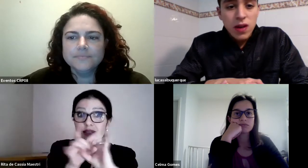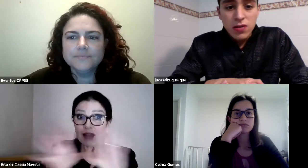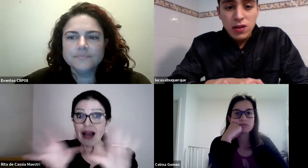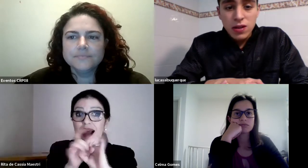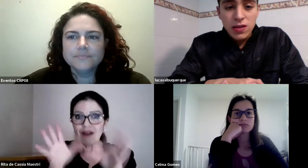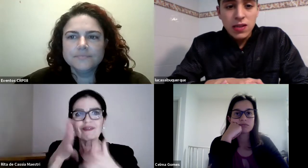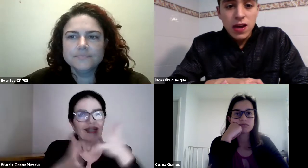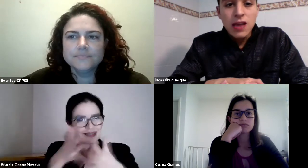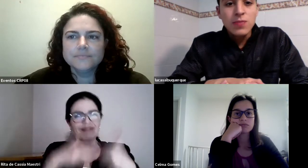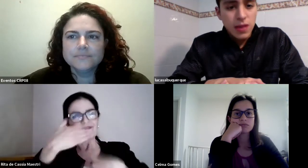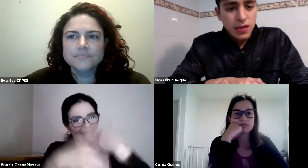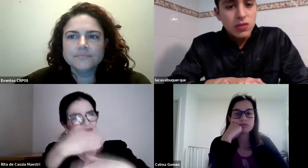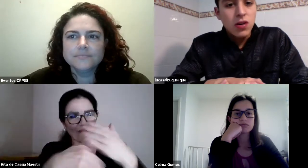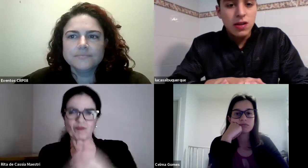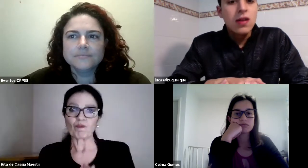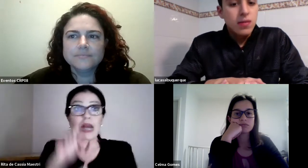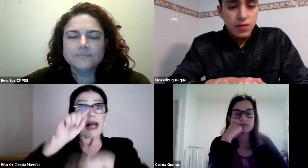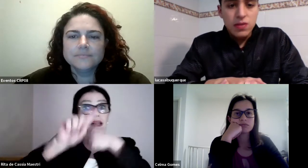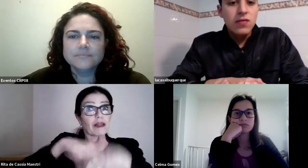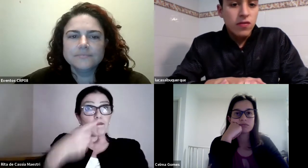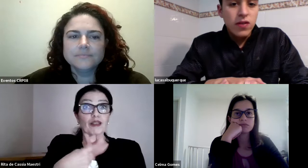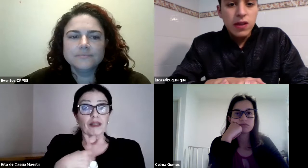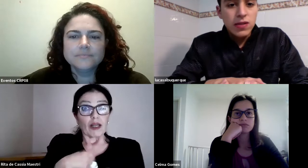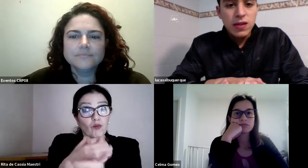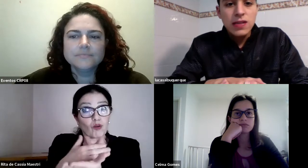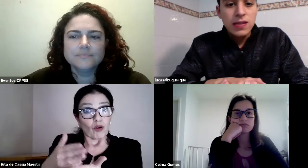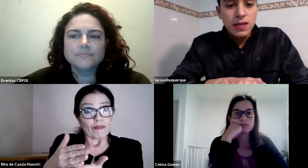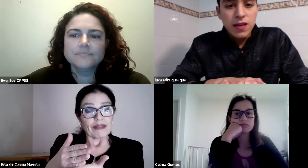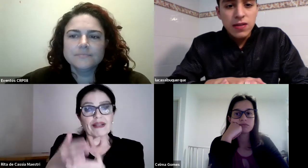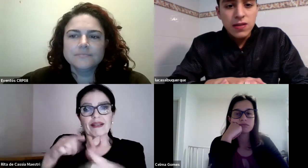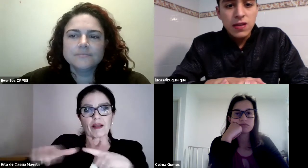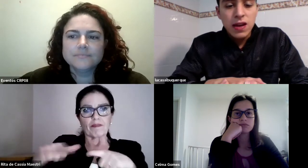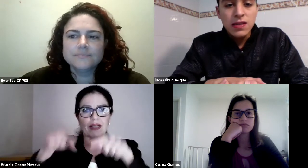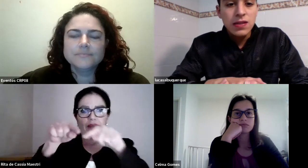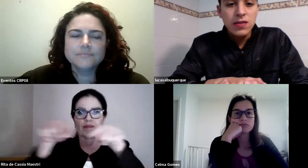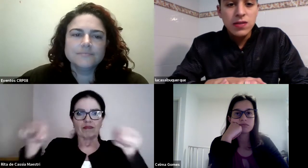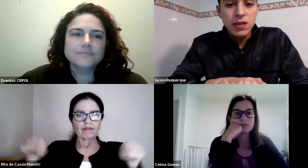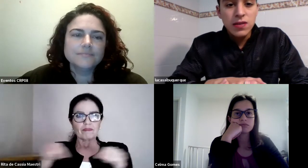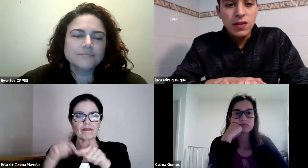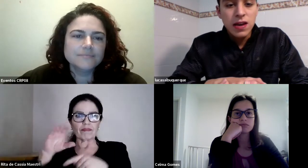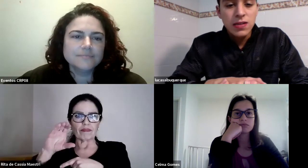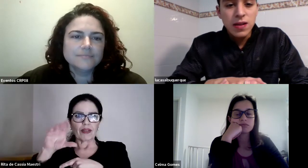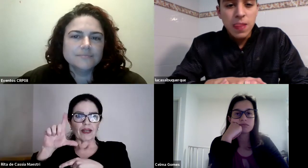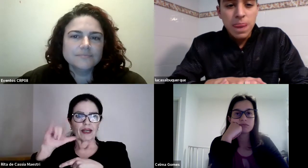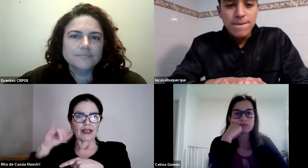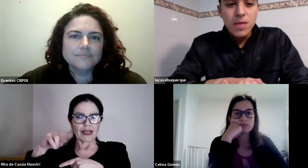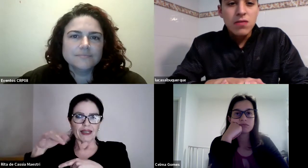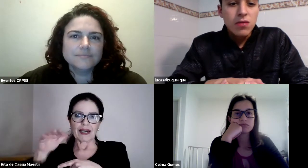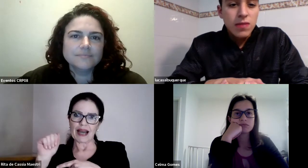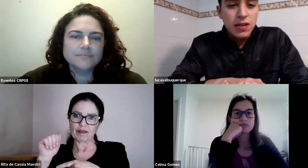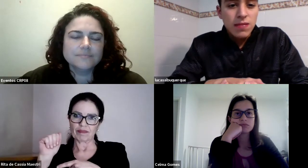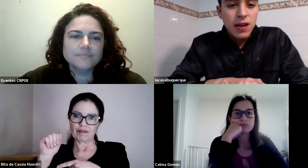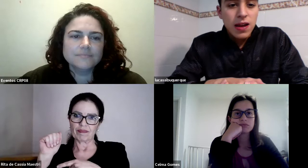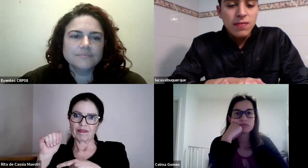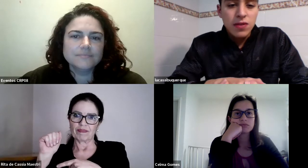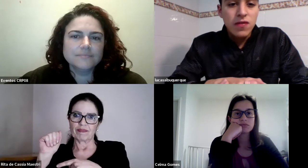não usuários de língua de sinais, por mais que a escola desenvolveu a língua de sinais, aceitava a língua de sinais, eles vinham sem língua de sinais. Então, eu